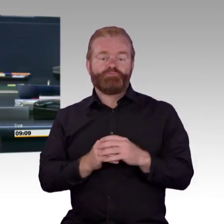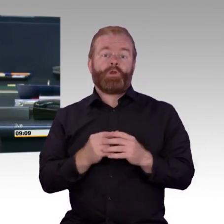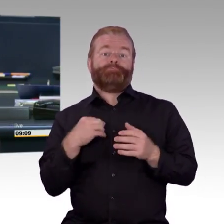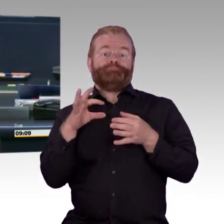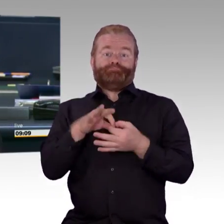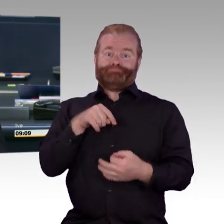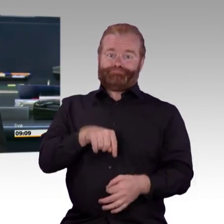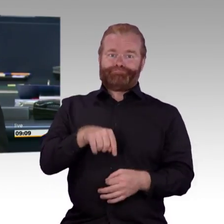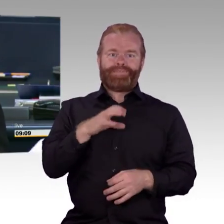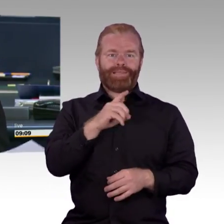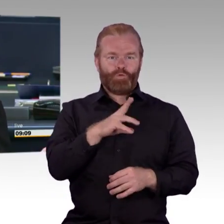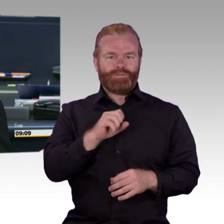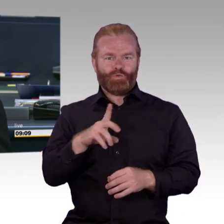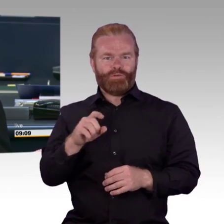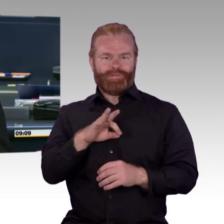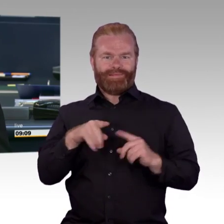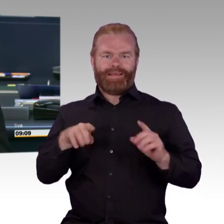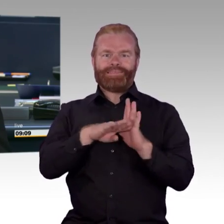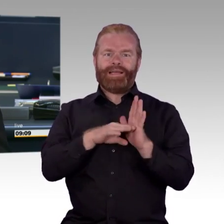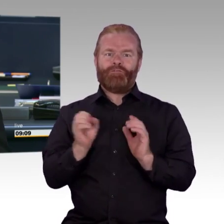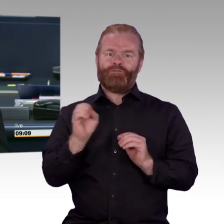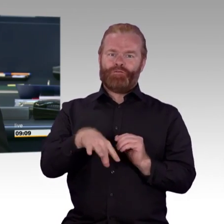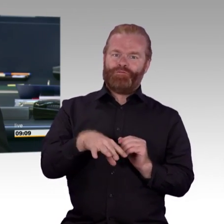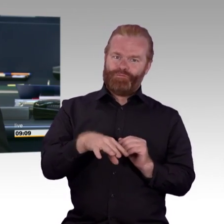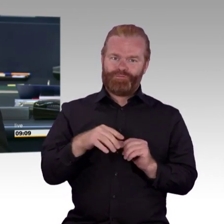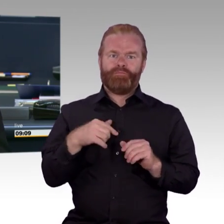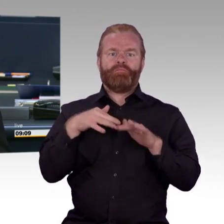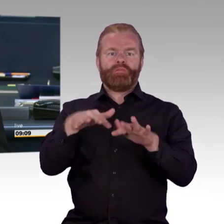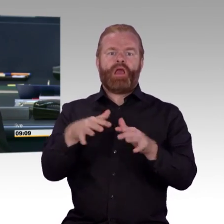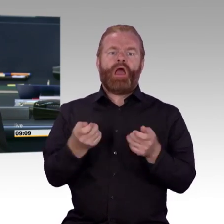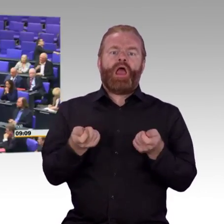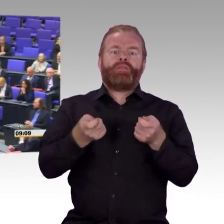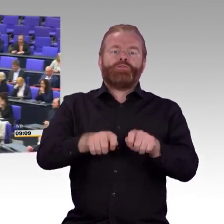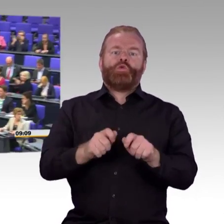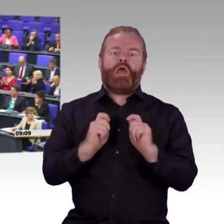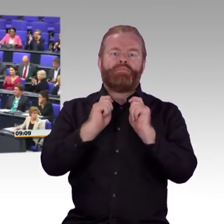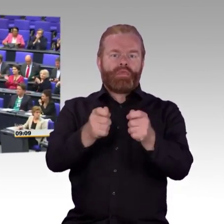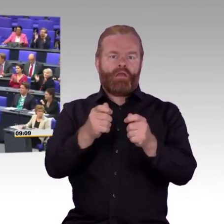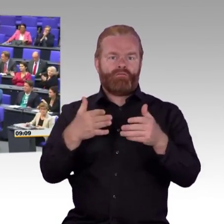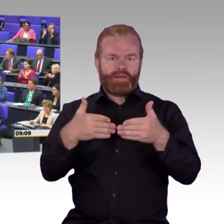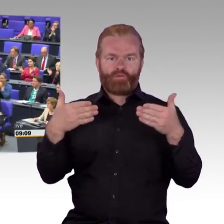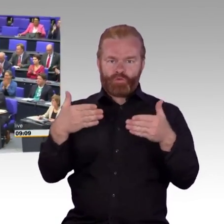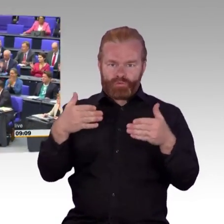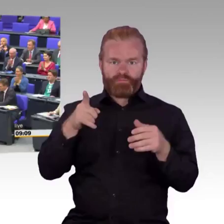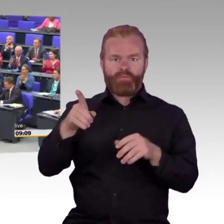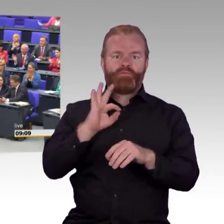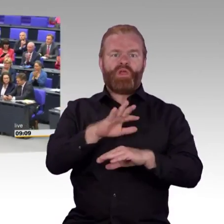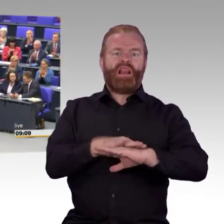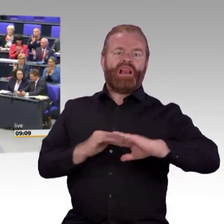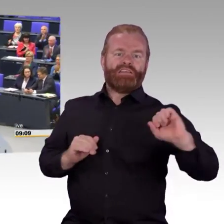dann ist das so beschlossen. Ich eröffne die Aussprache. Das Wort hat der Kollege Dr. Johannes Fechtner, SPD.